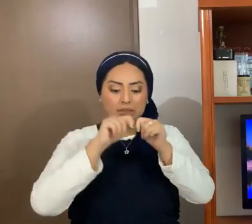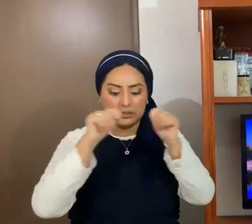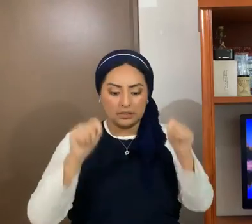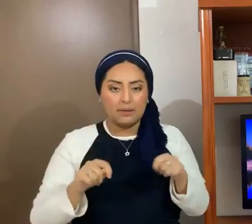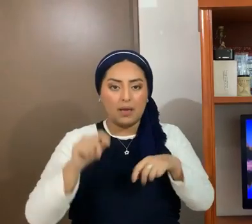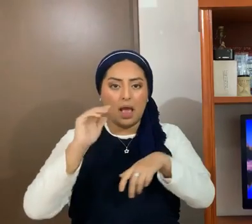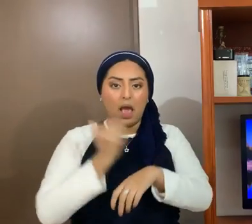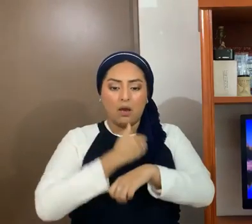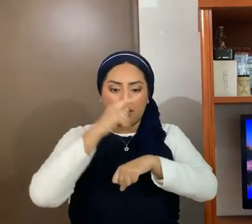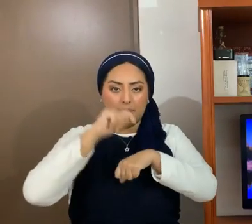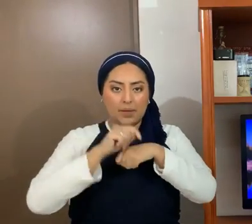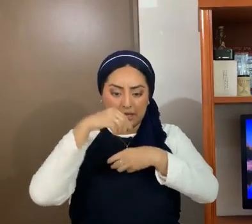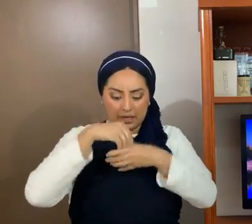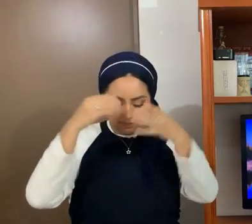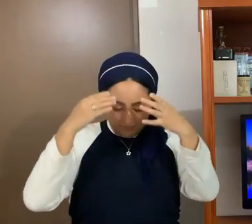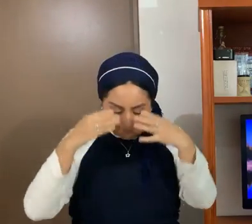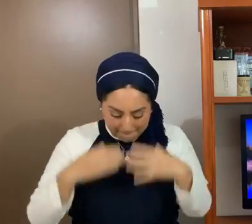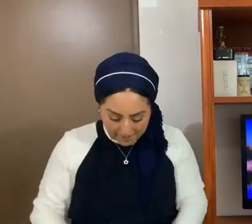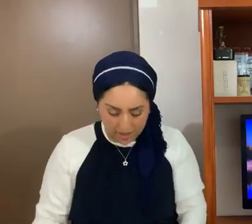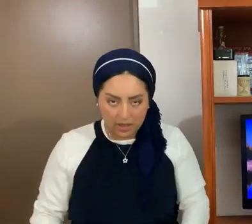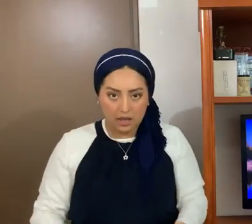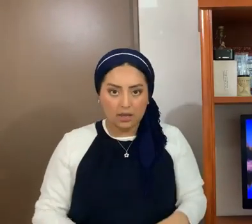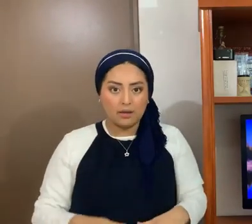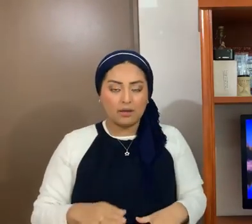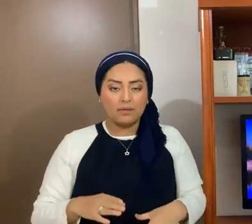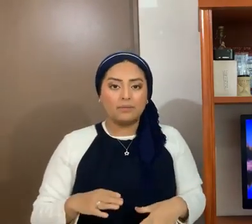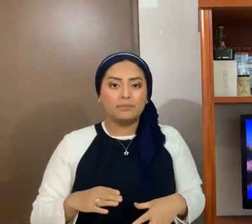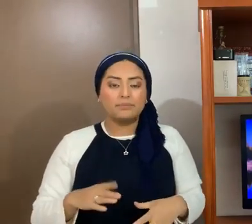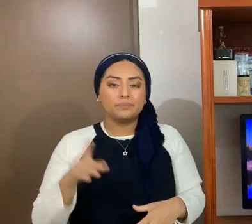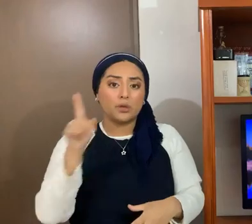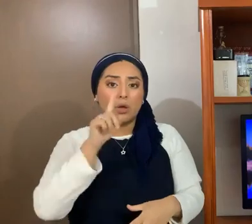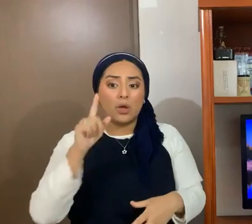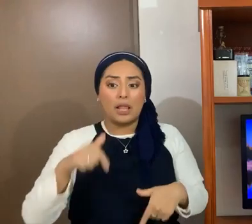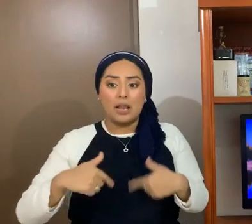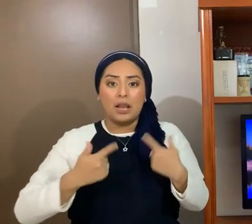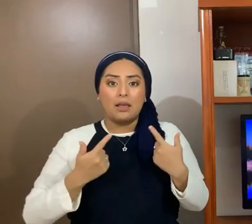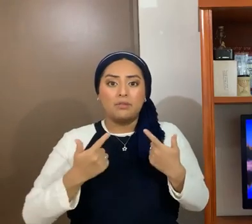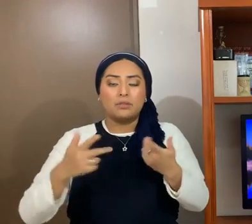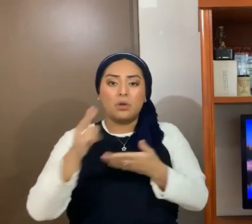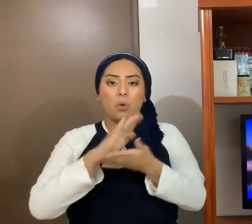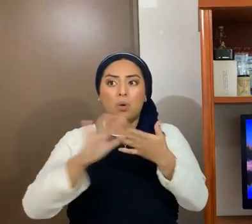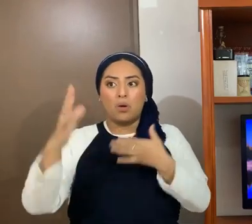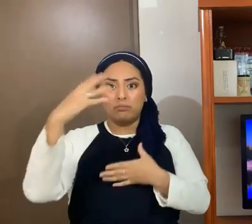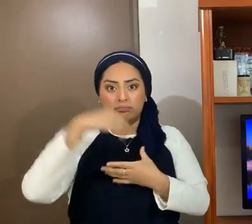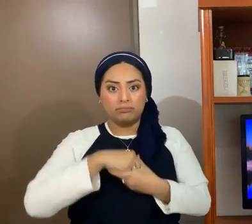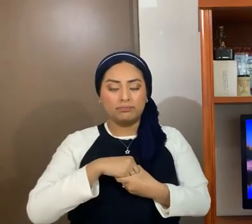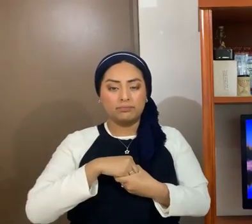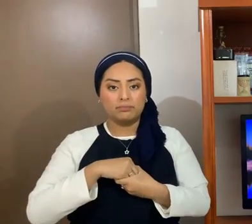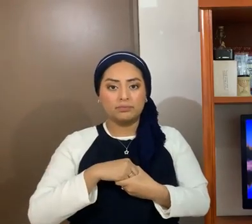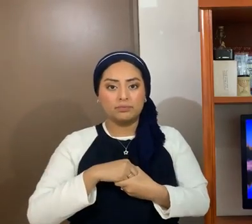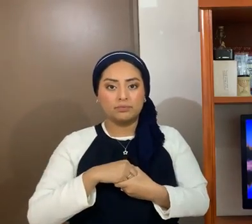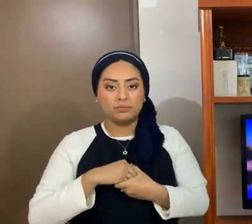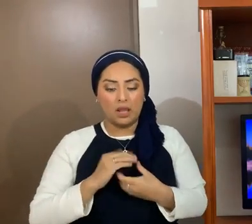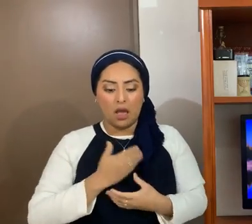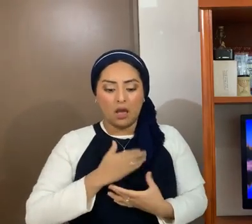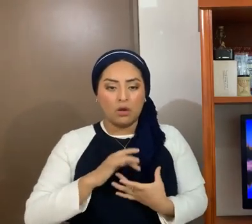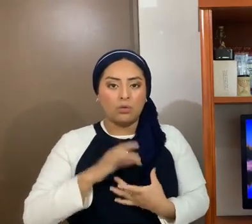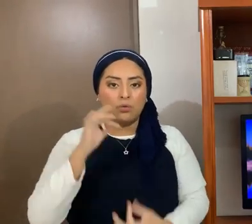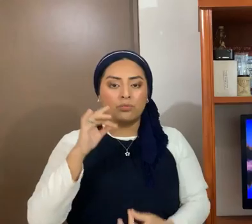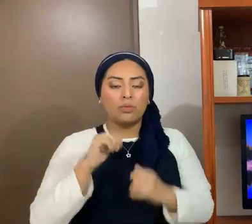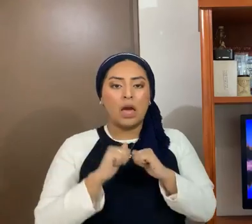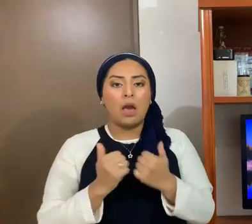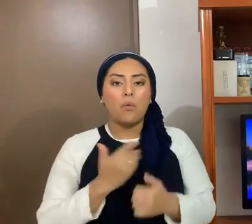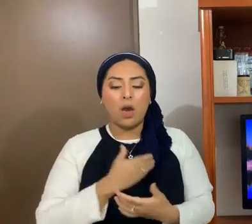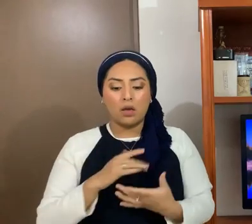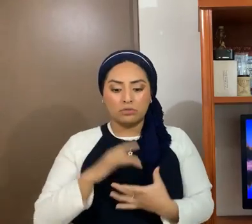nuestro cuerpo, que es donde debe habitar, donde en el caso de los santos habita el Ruach HaKodesh? Sin embargo, de nuestra alma, ¿cómo está